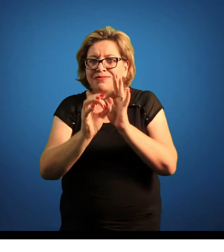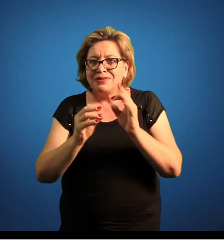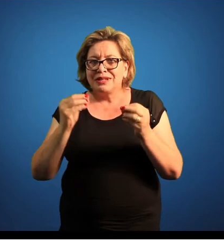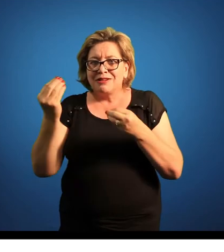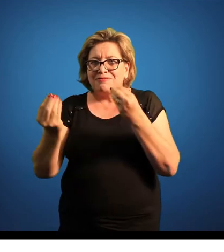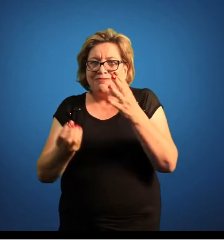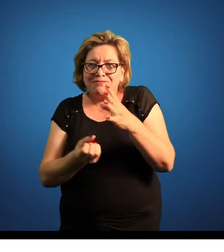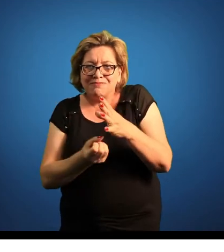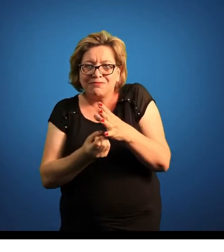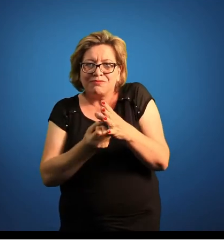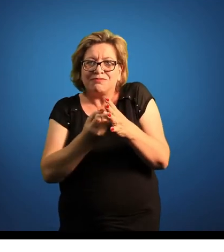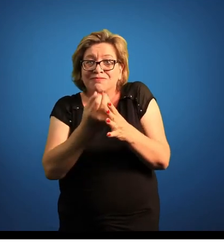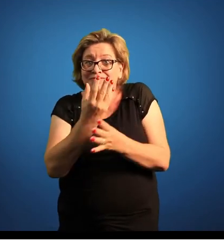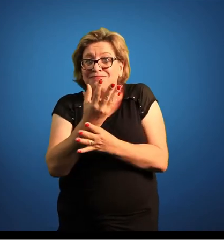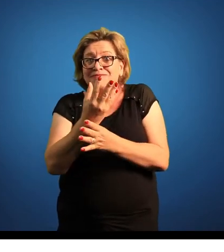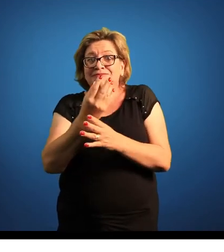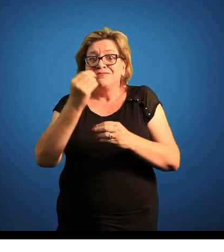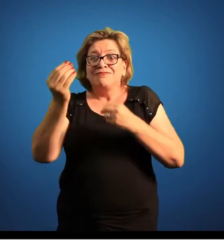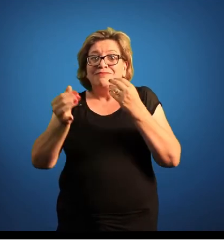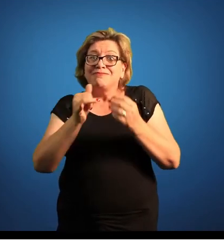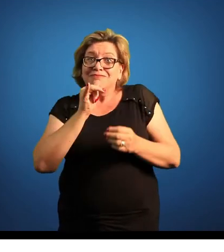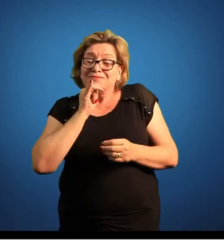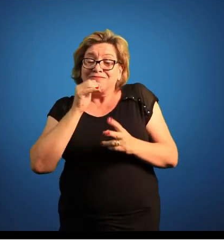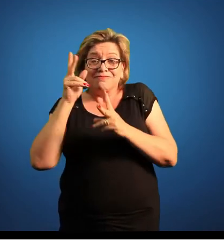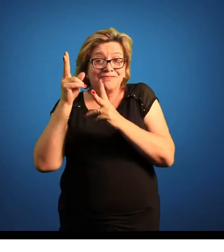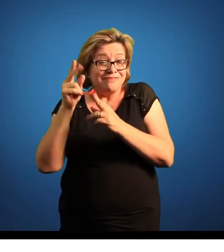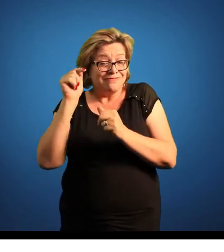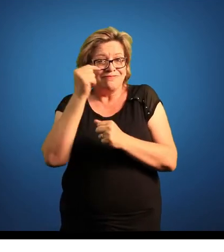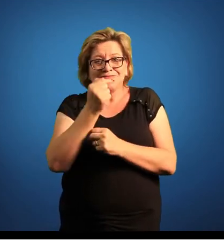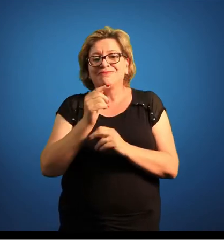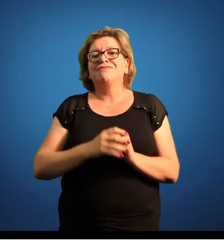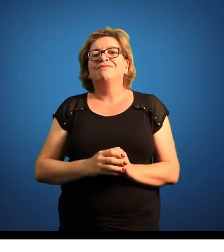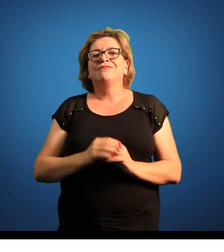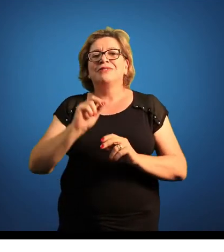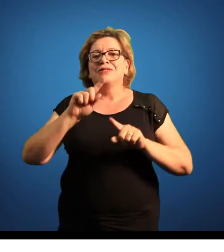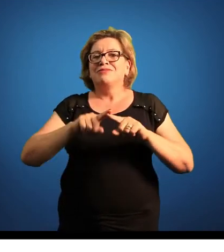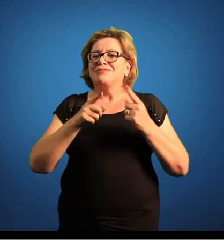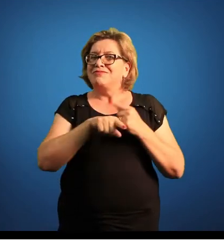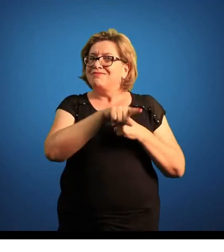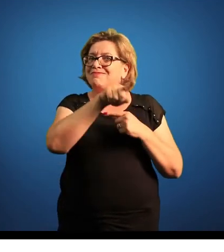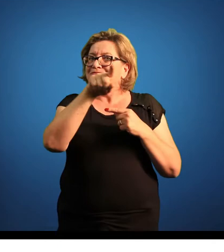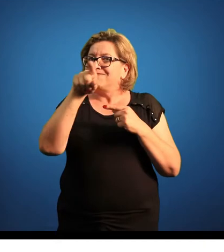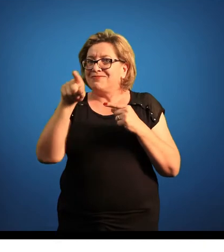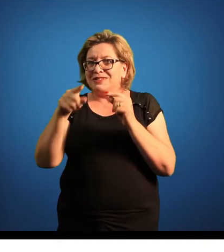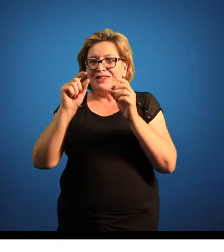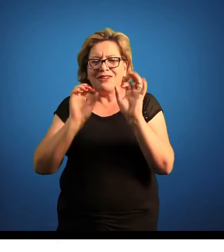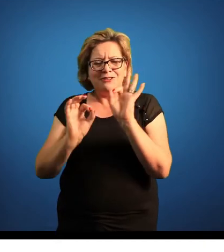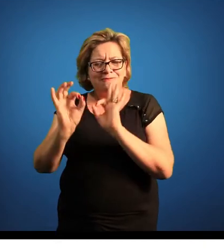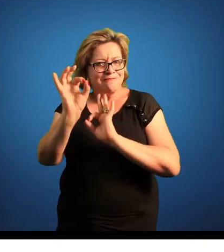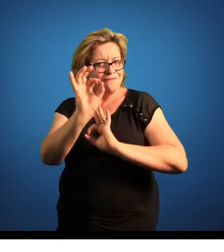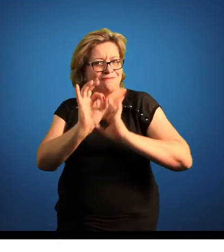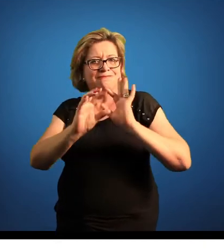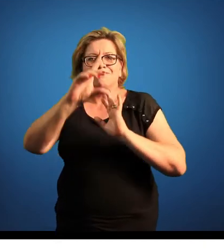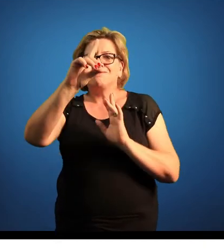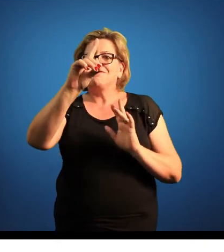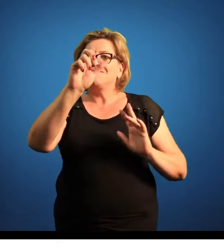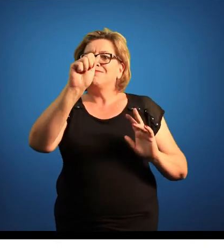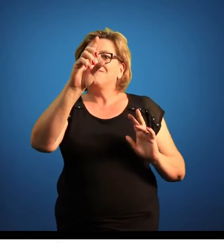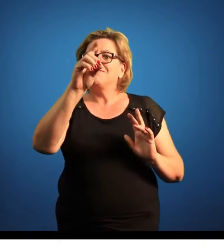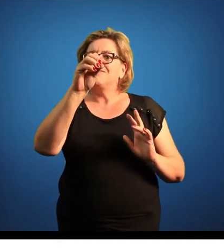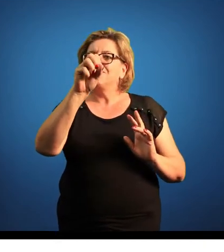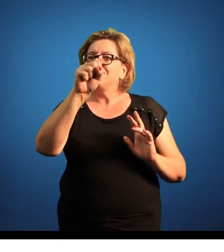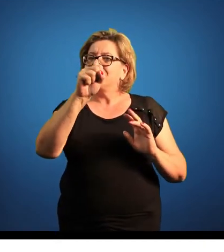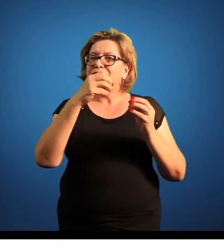ela surge em exemplos como esse. Mas aí é você que vai dar o tratamento aos dados. Então, é você que tem